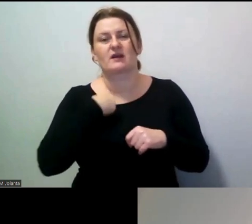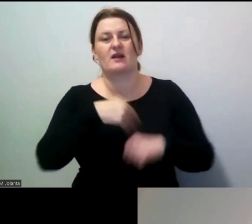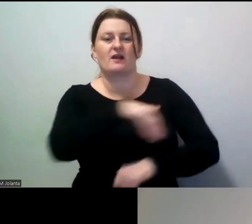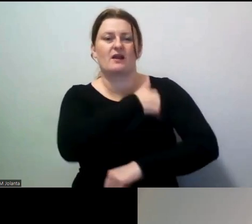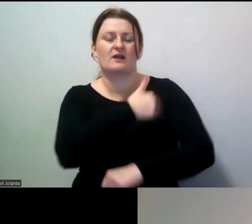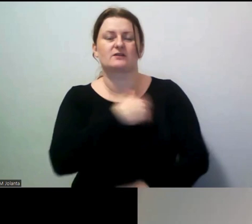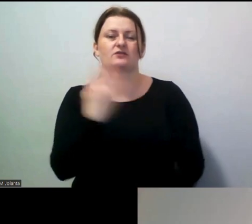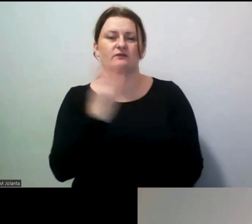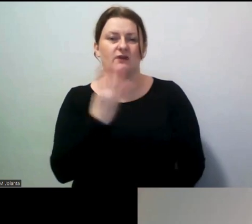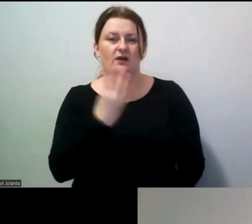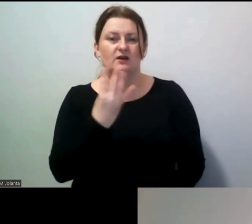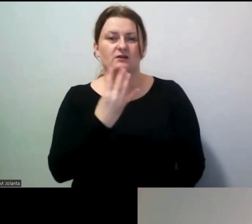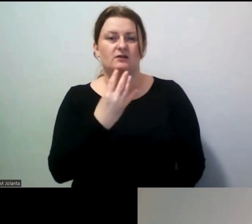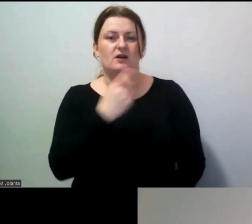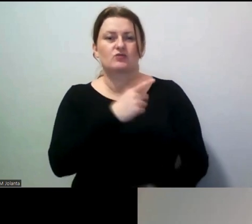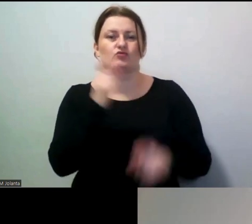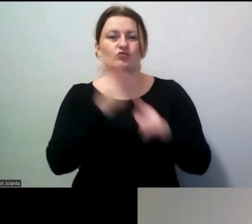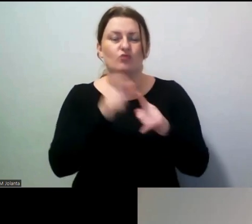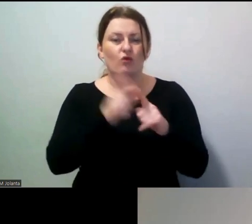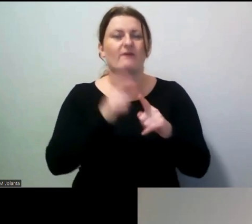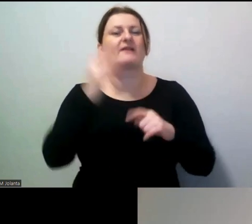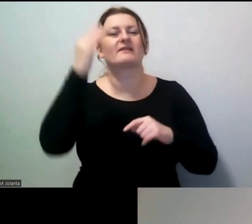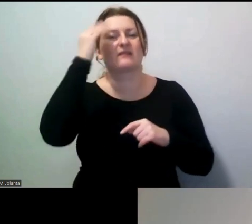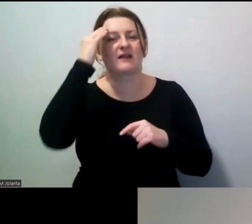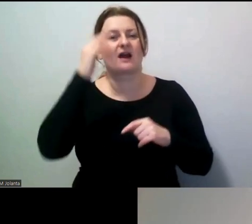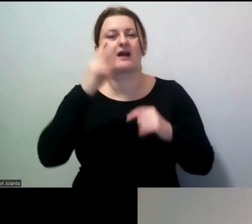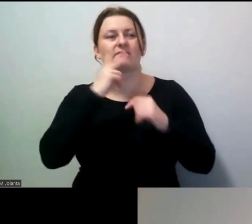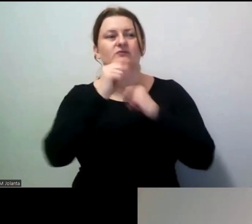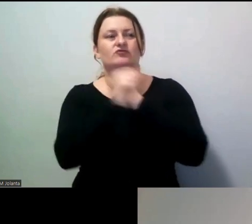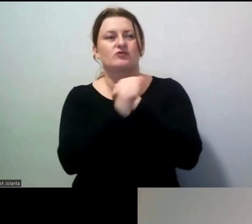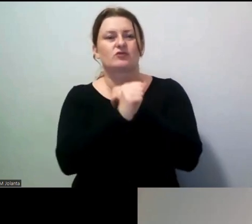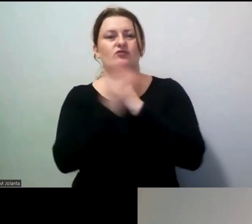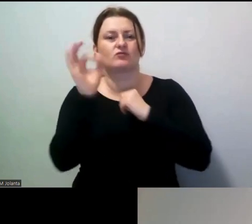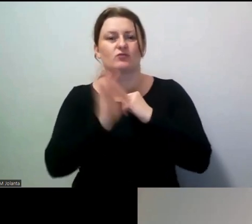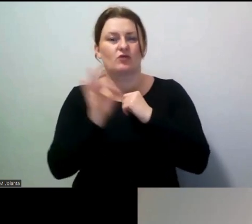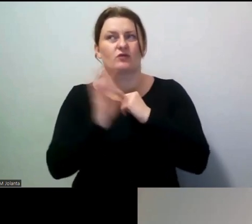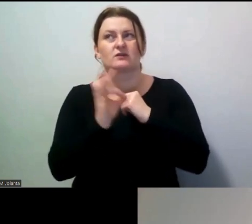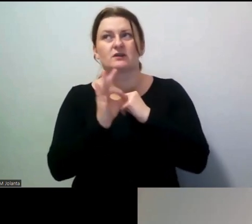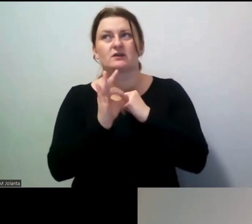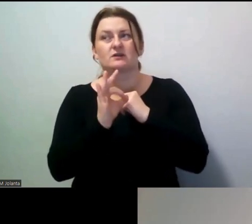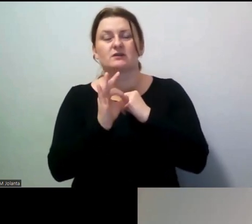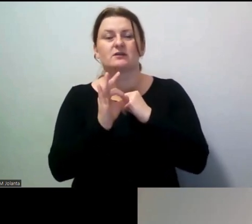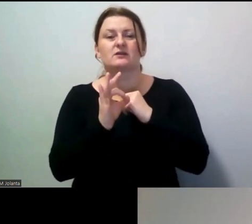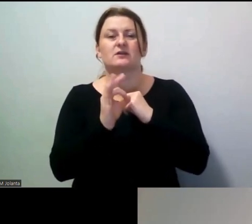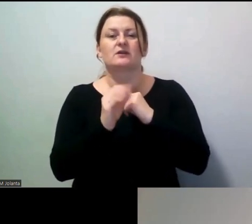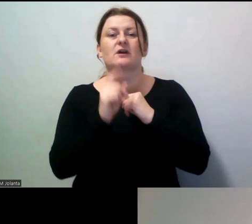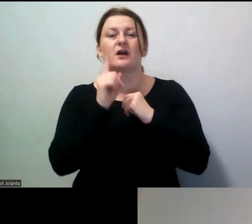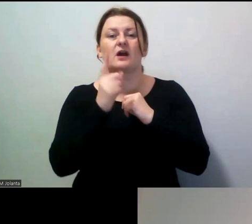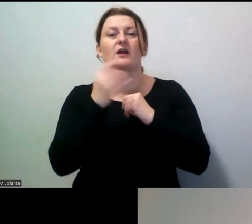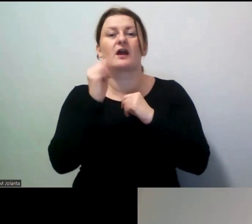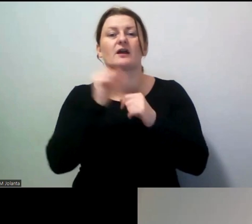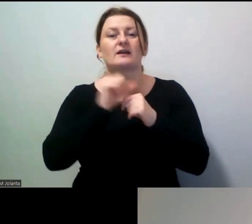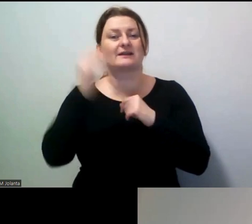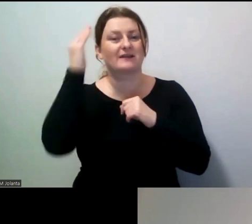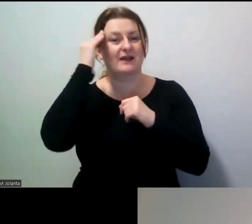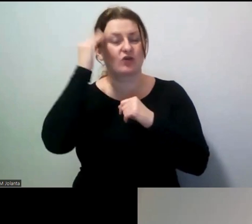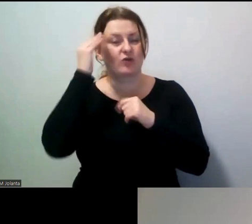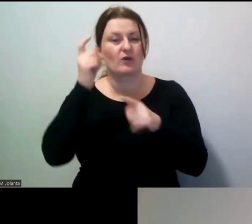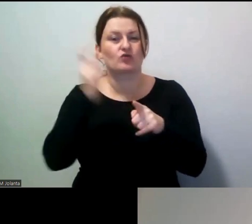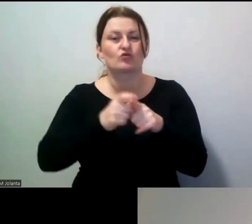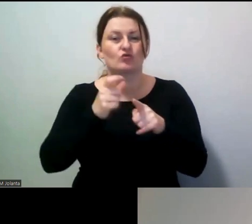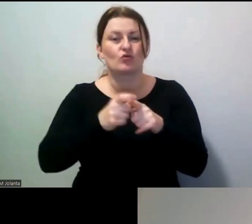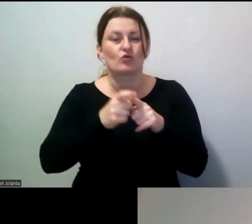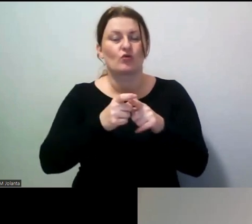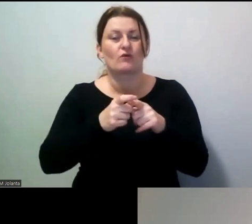czwartej, te słowa zna na przykład na 60%, no a na przykład jaka jest znajomość tych właśnie słów, które są